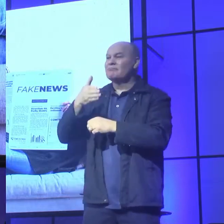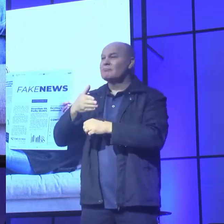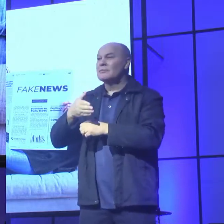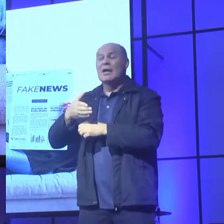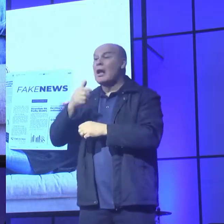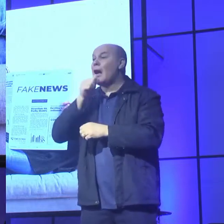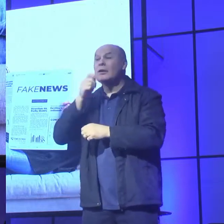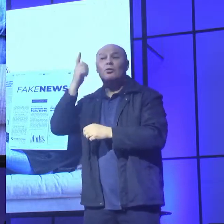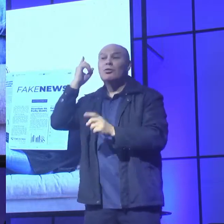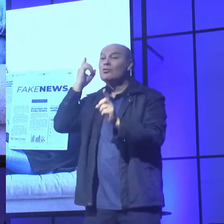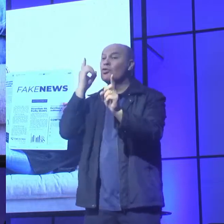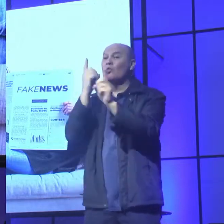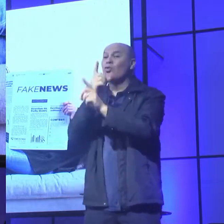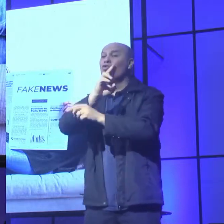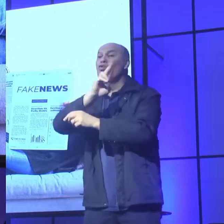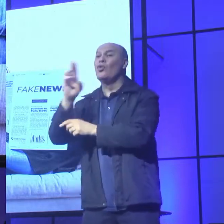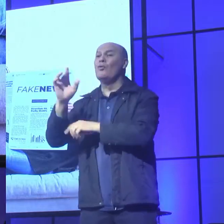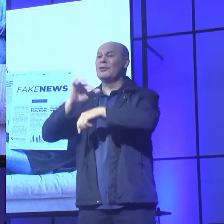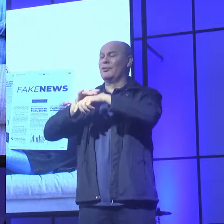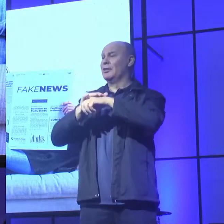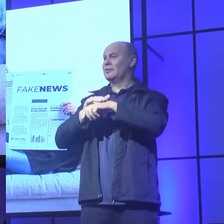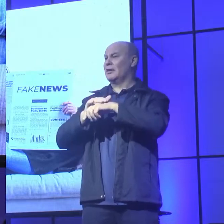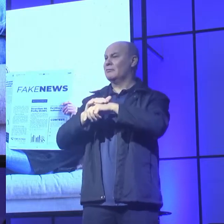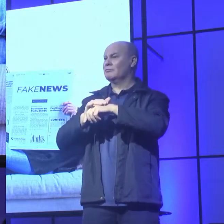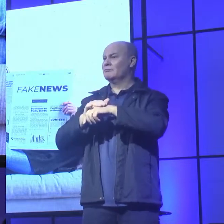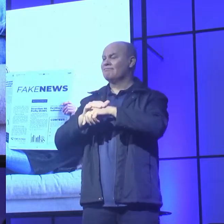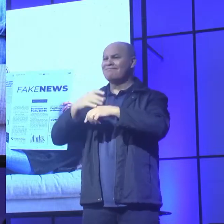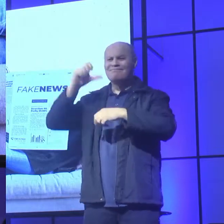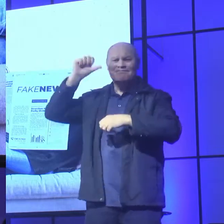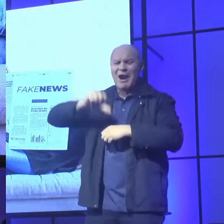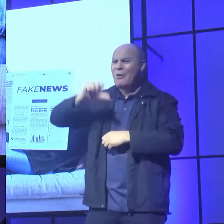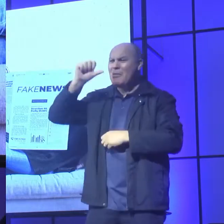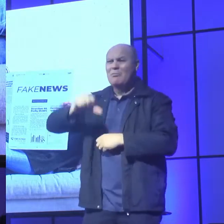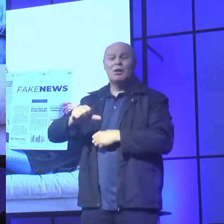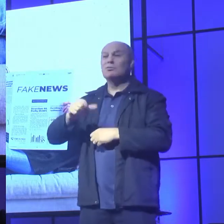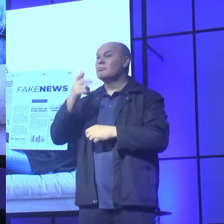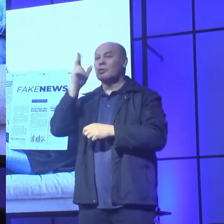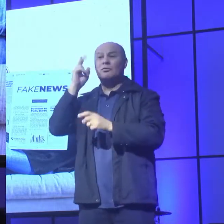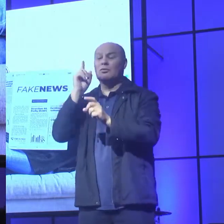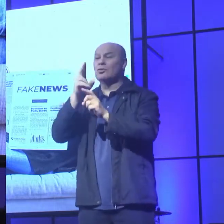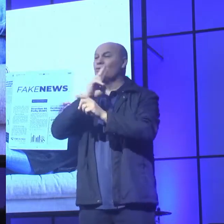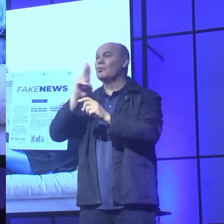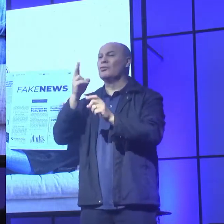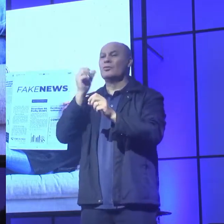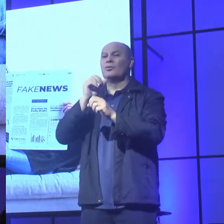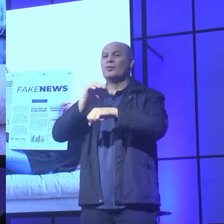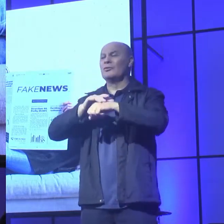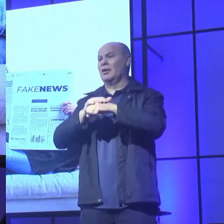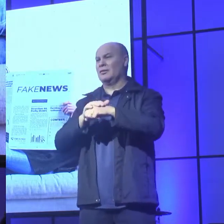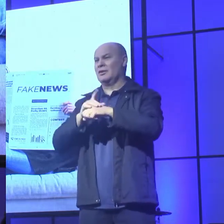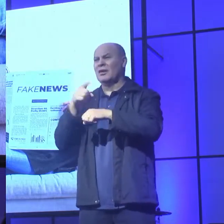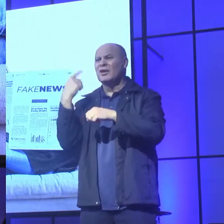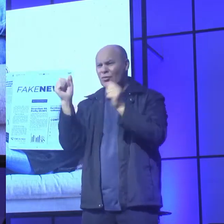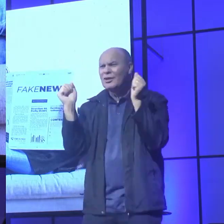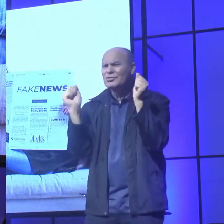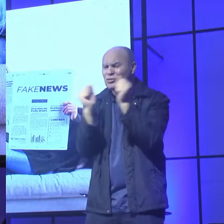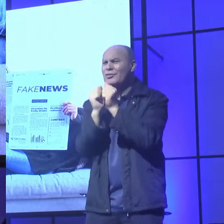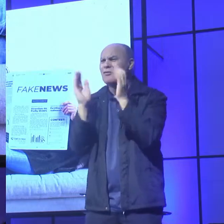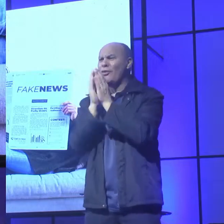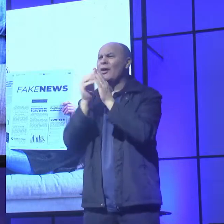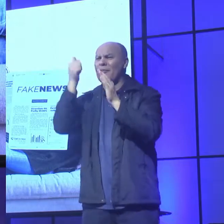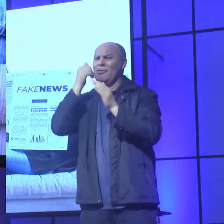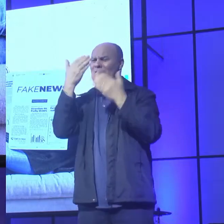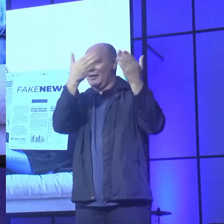queria pedir para você orar juntamente comigo aqui nesse momento, você fechar os seus olhos, e nós intercedemos nesse momento pela vida dela.